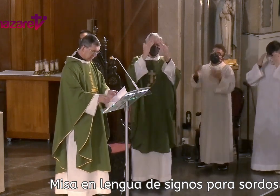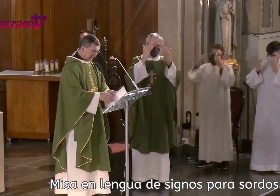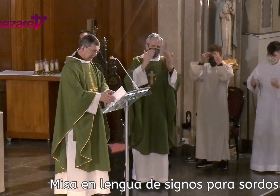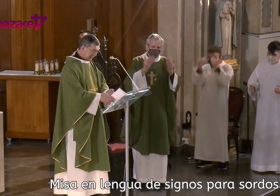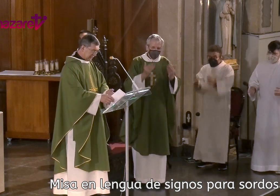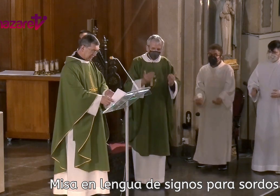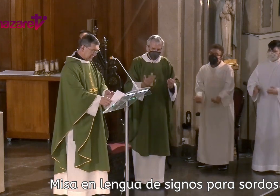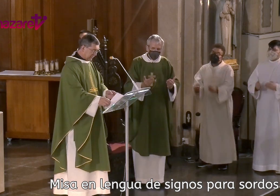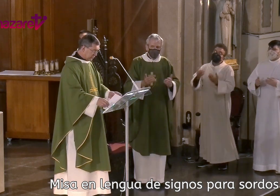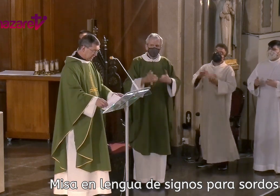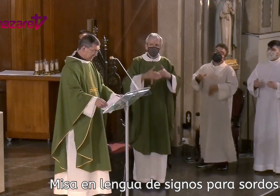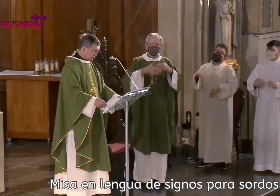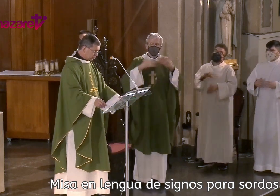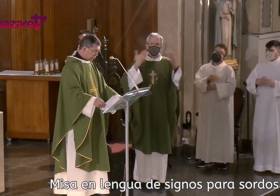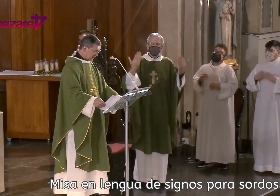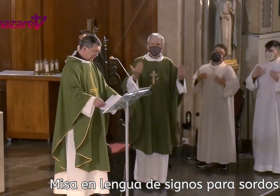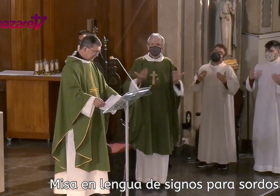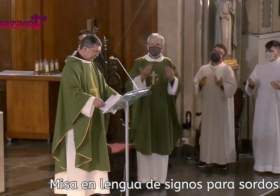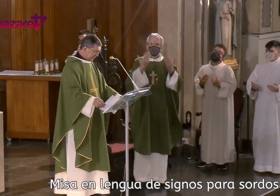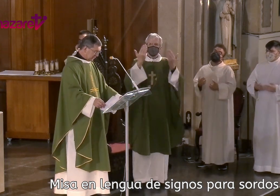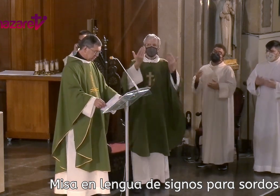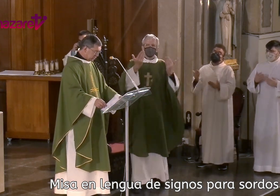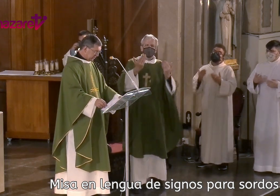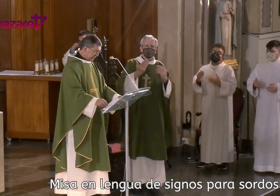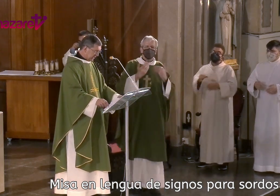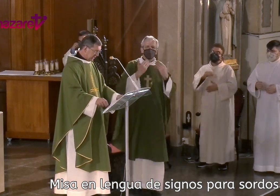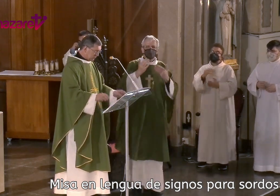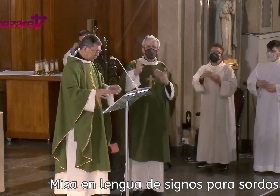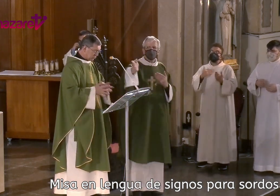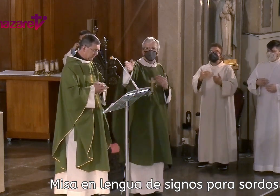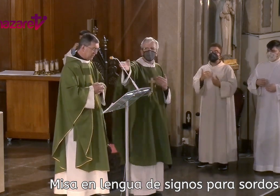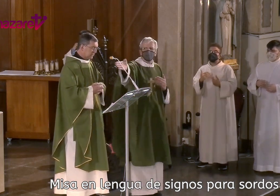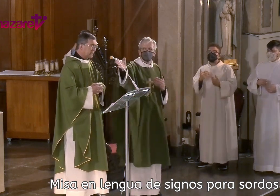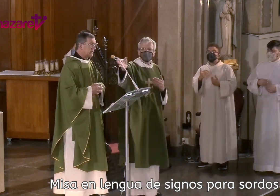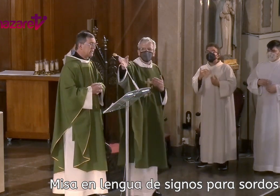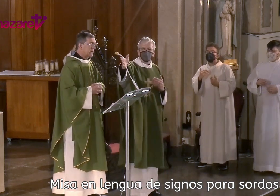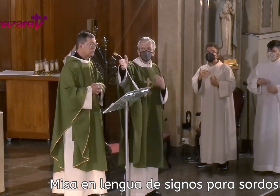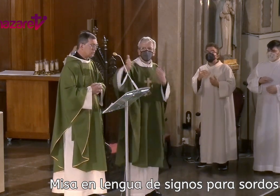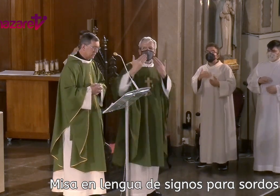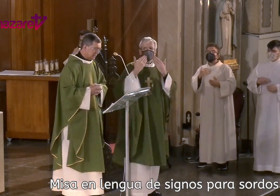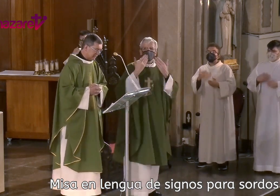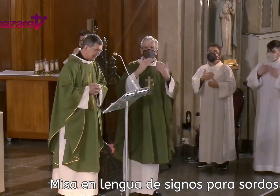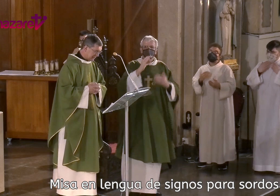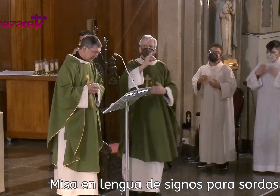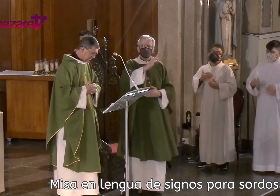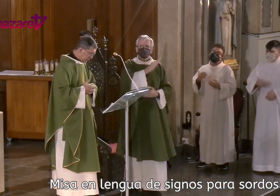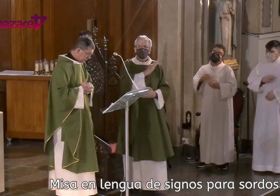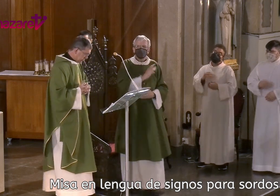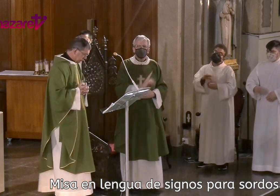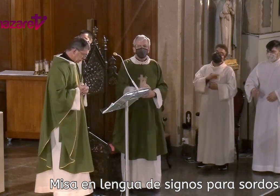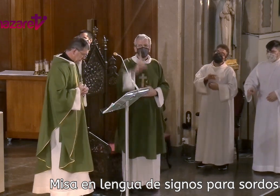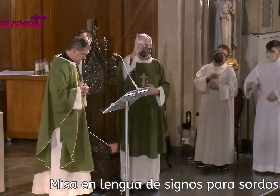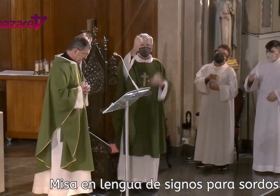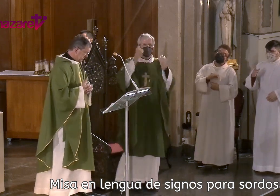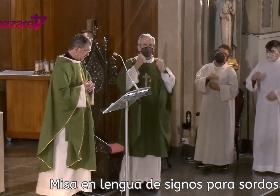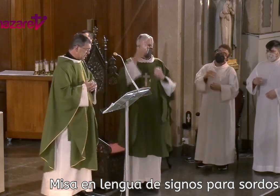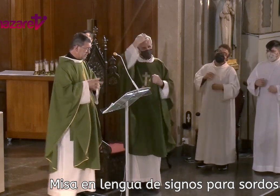te adoramos, te glorificamos, te damos gracias, Señor Dios Rey